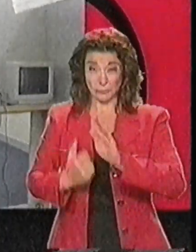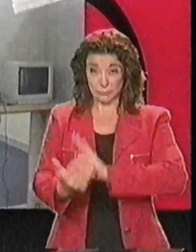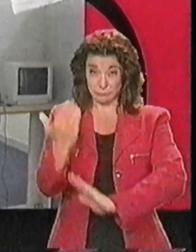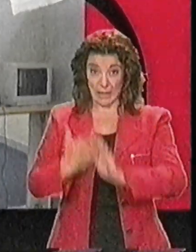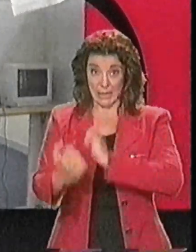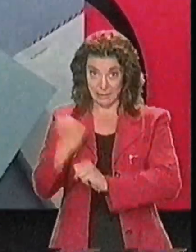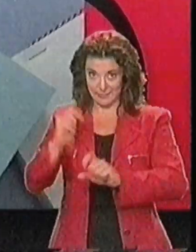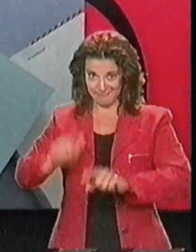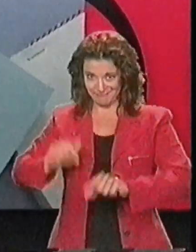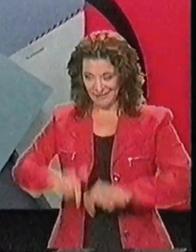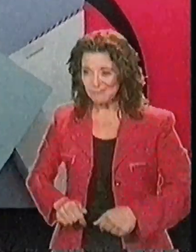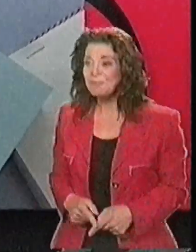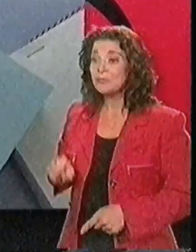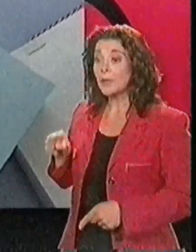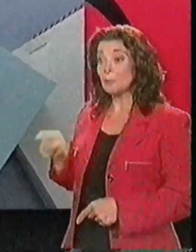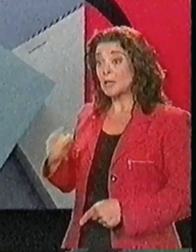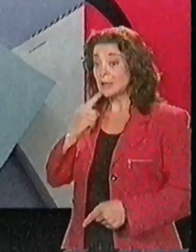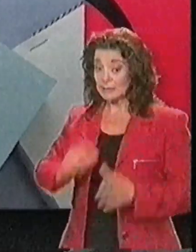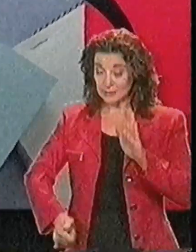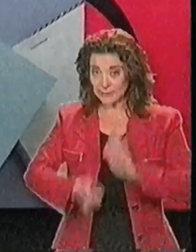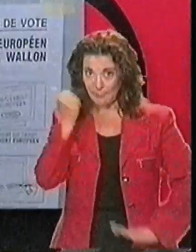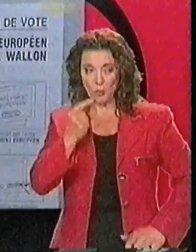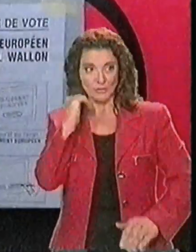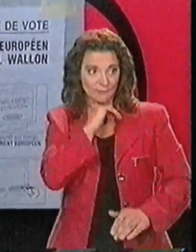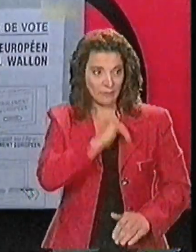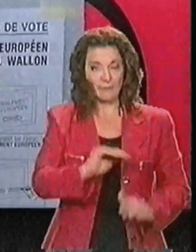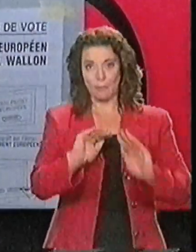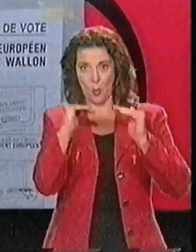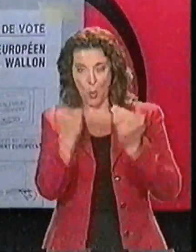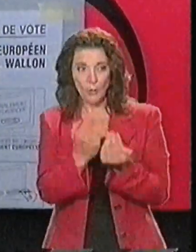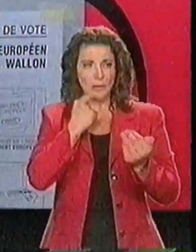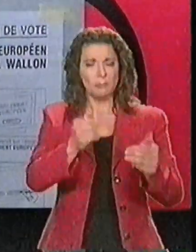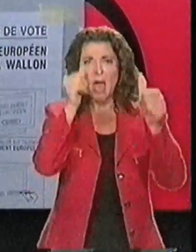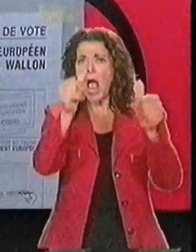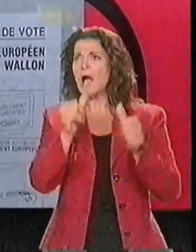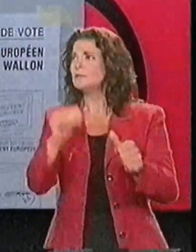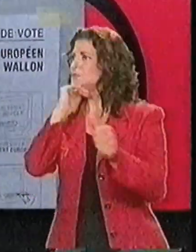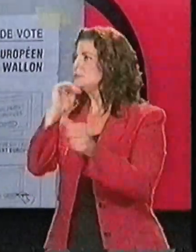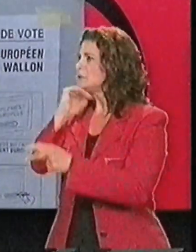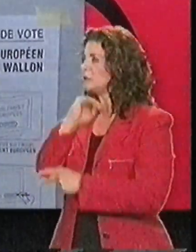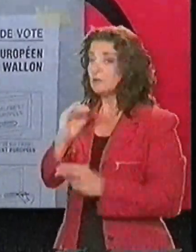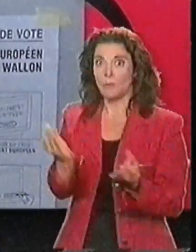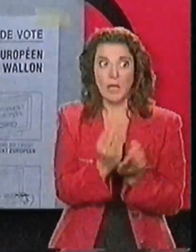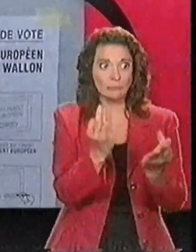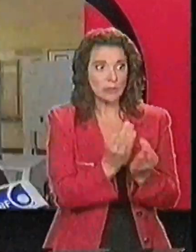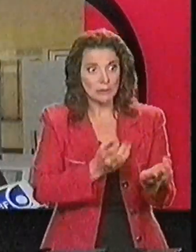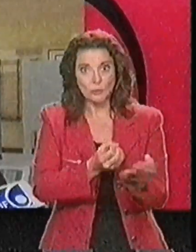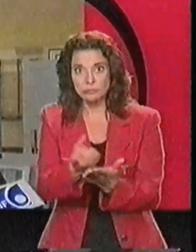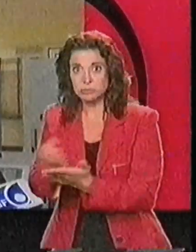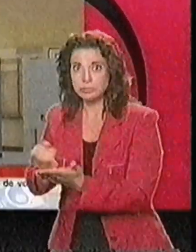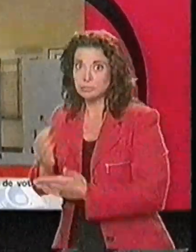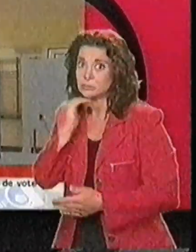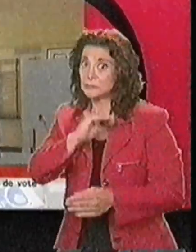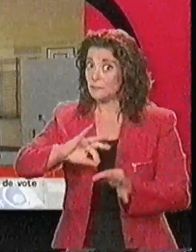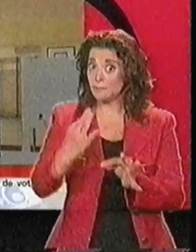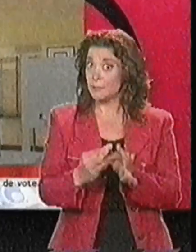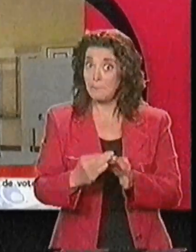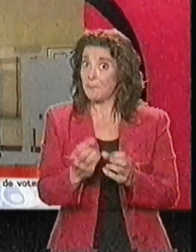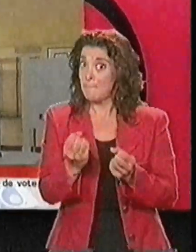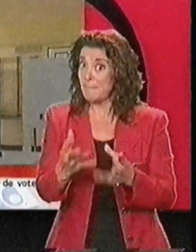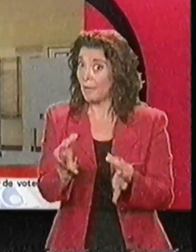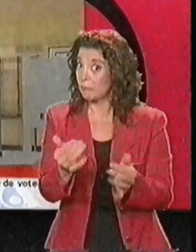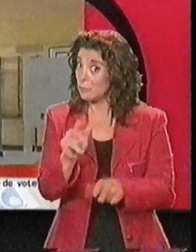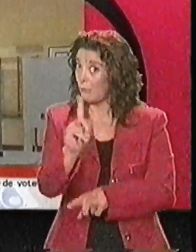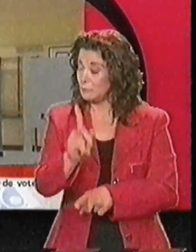l'installation des urnes, en passant par le collage des affiches d'explication, il n'y a pas une minute à perdre. Nous devons, comme aujourd'hui samedi, la veille du